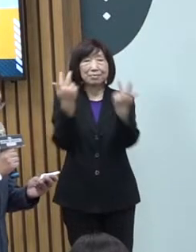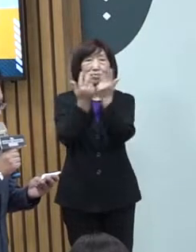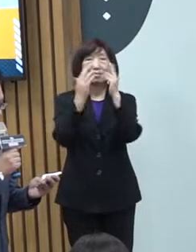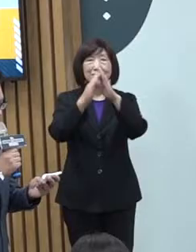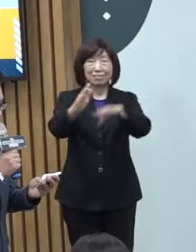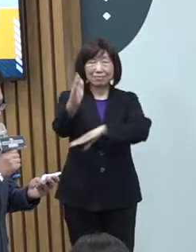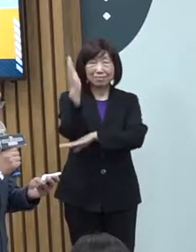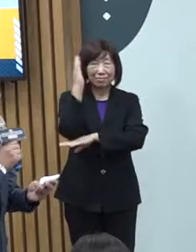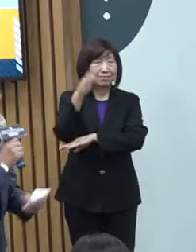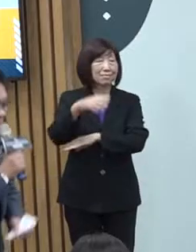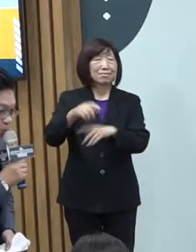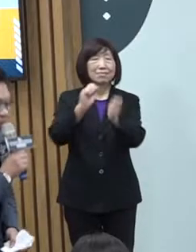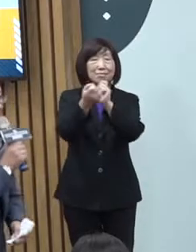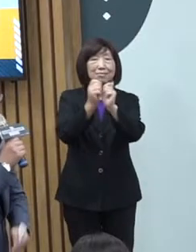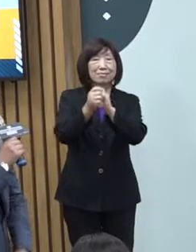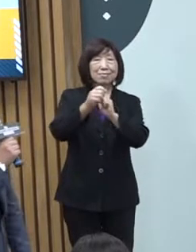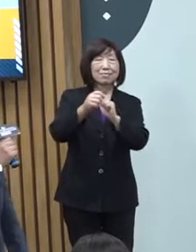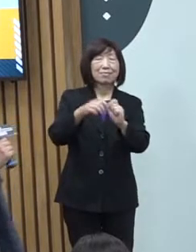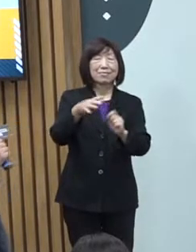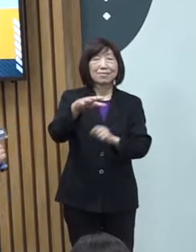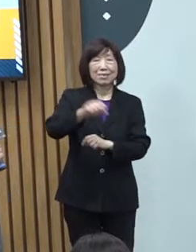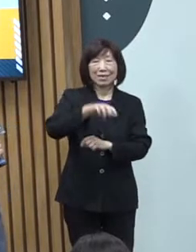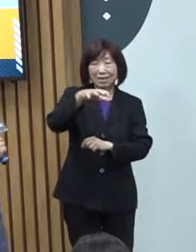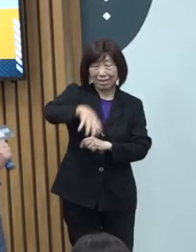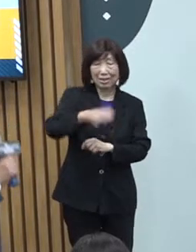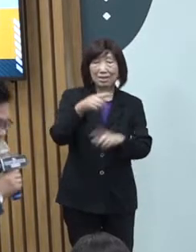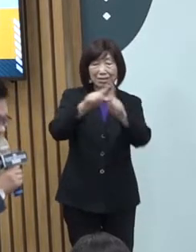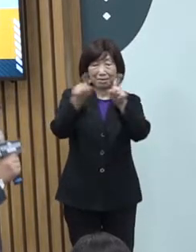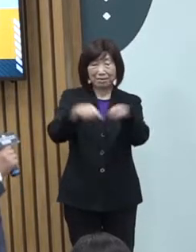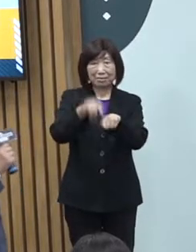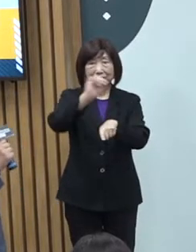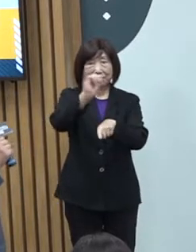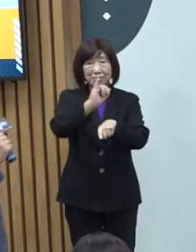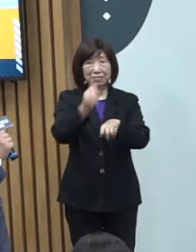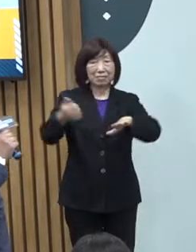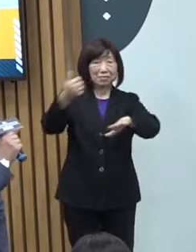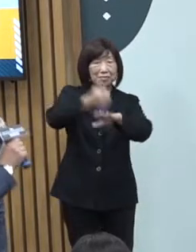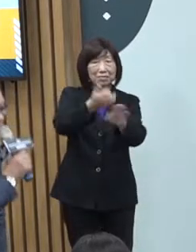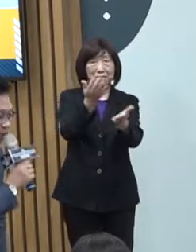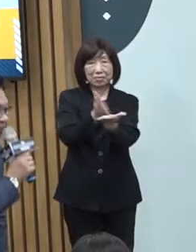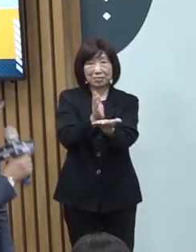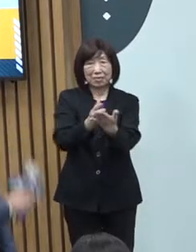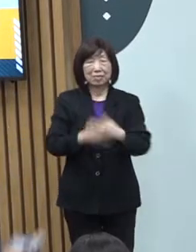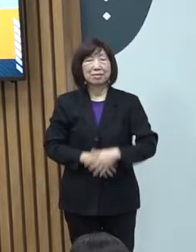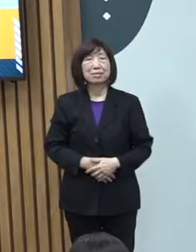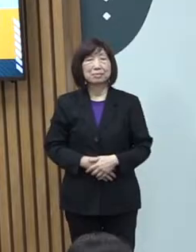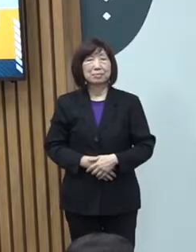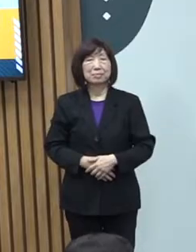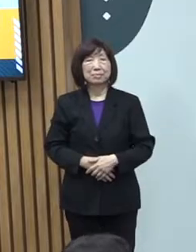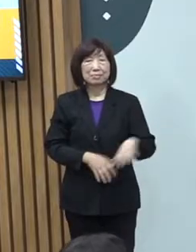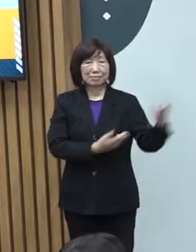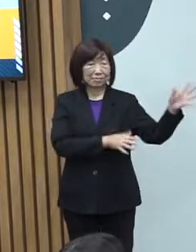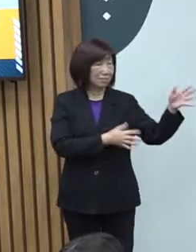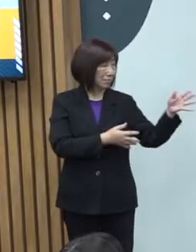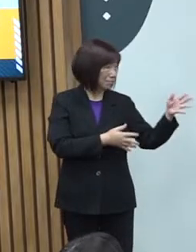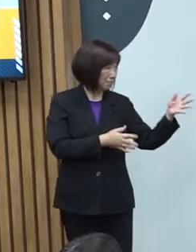政府税捐稽征处张处长，要来为我们进行详细的简报说明。有请处长。